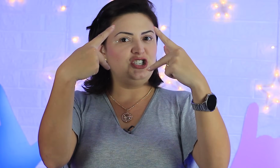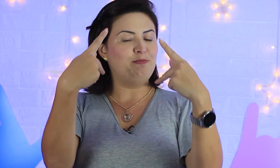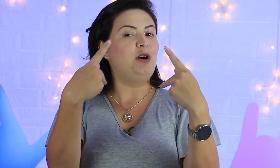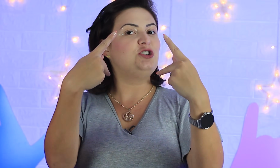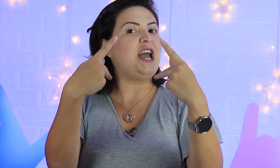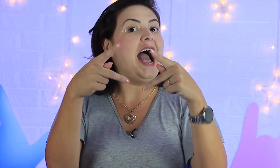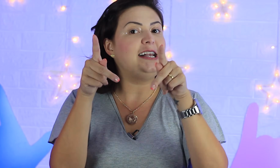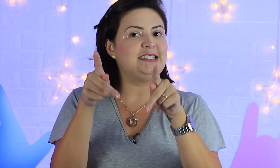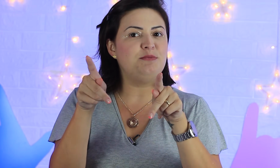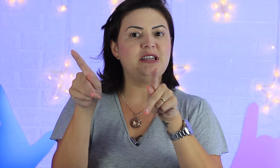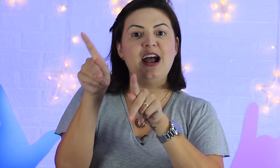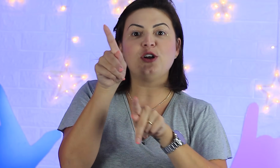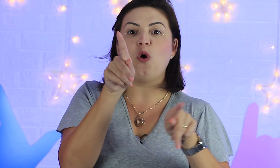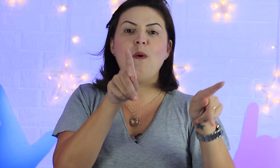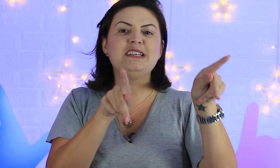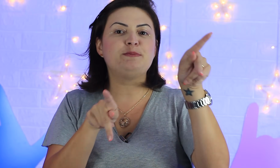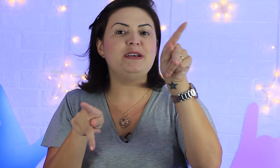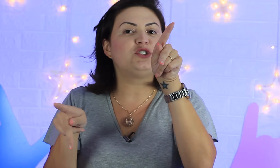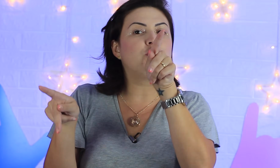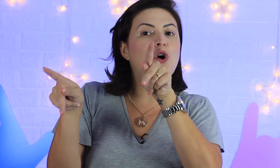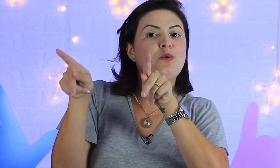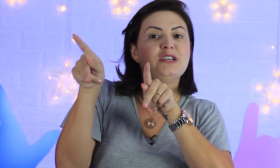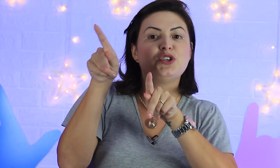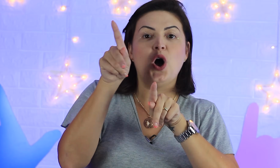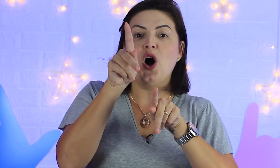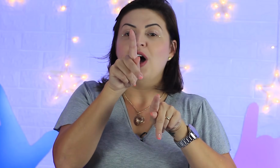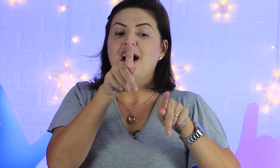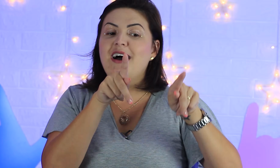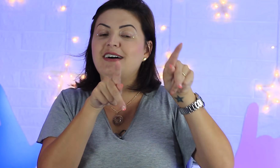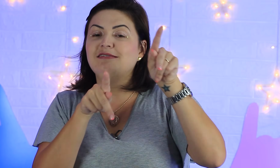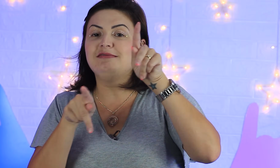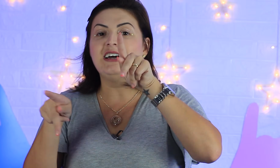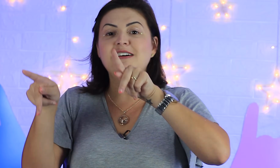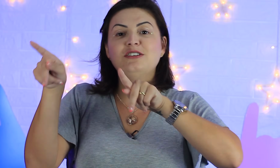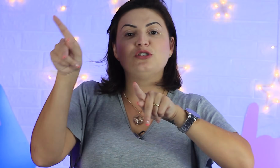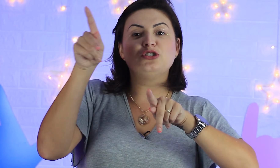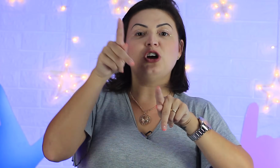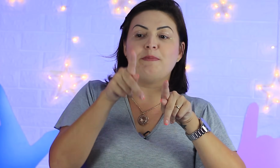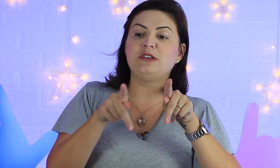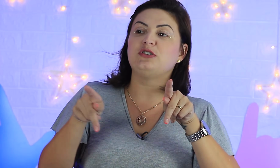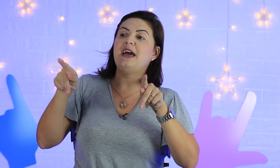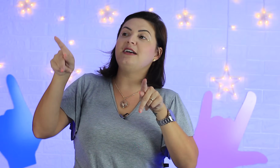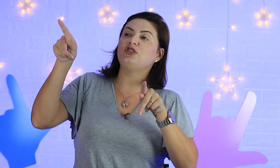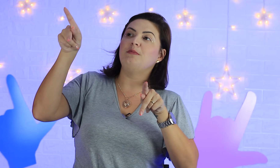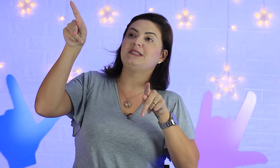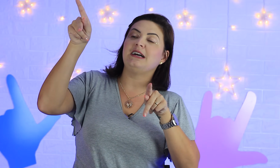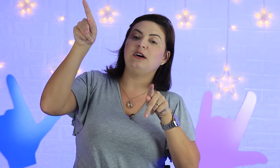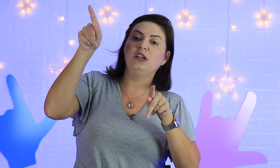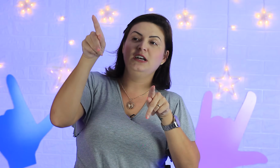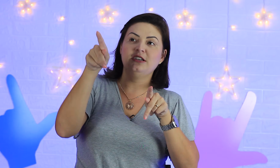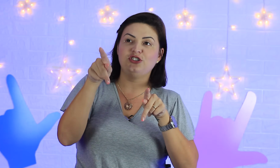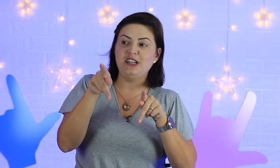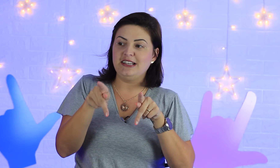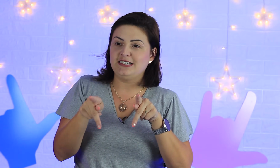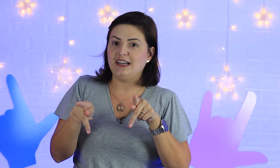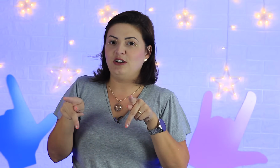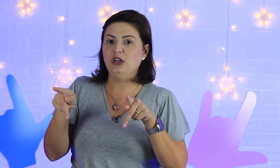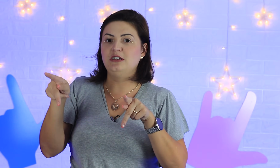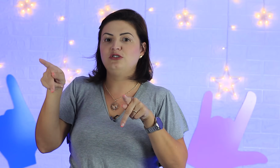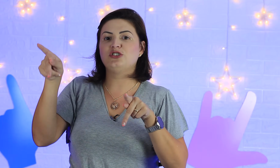gente pode assimilar com as pessoas, ó. Andando no shopping. Sobe a escada rolante, desce a escada rolante,